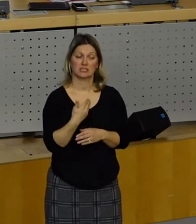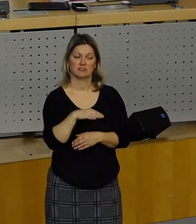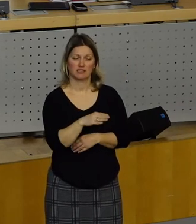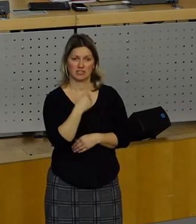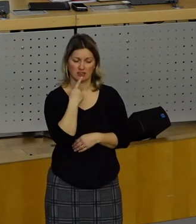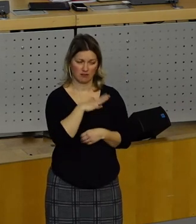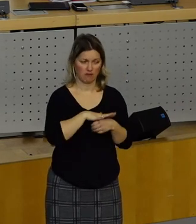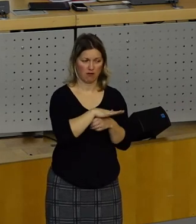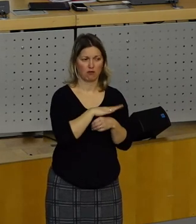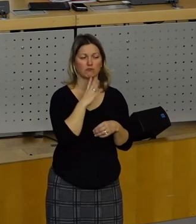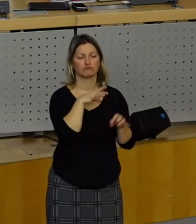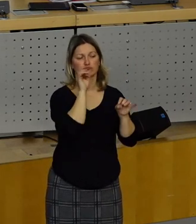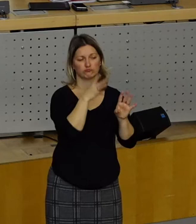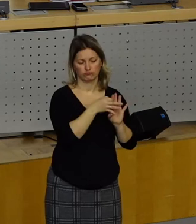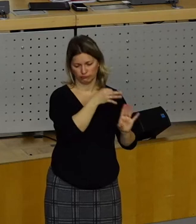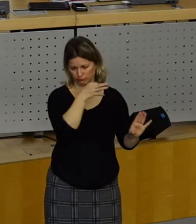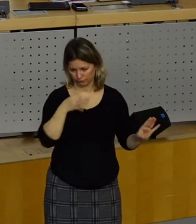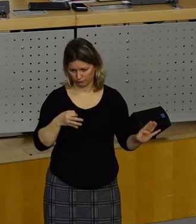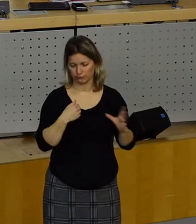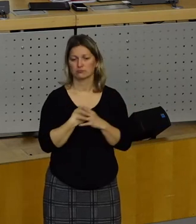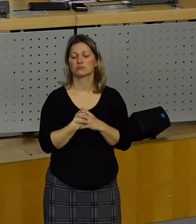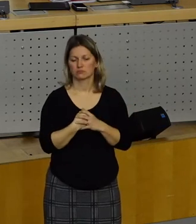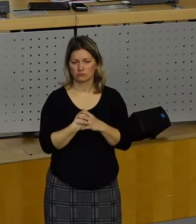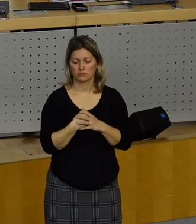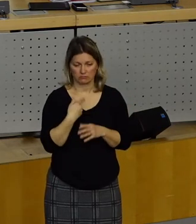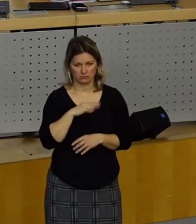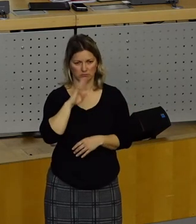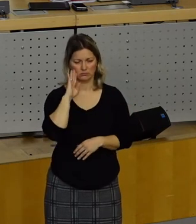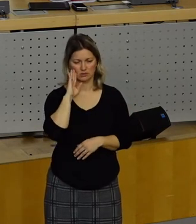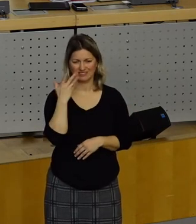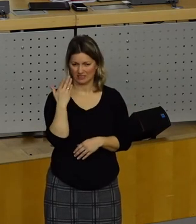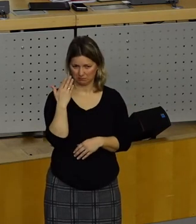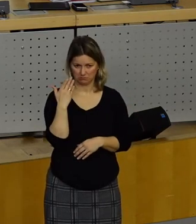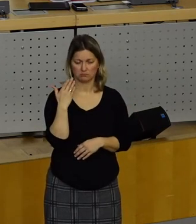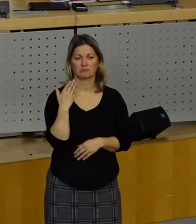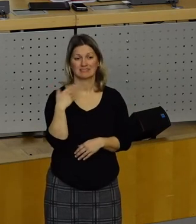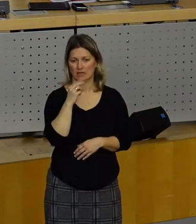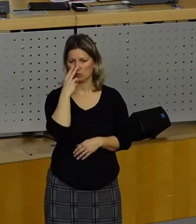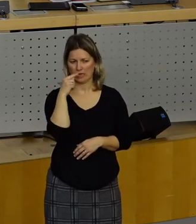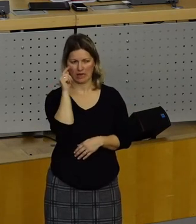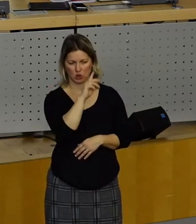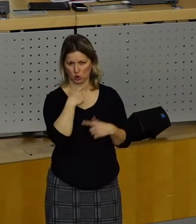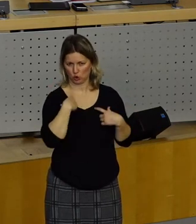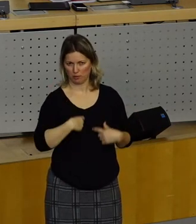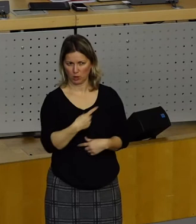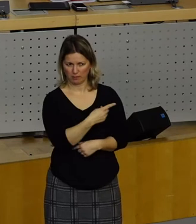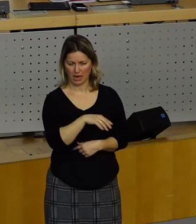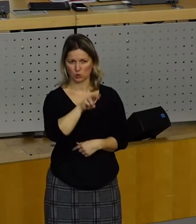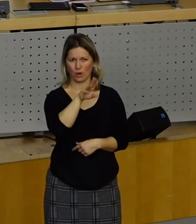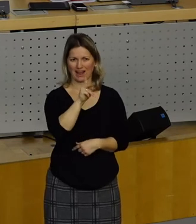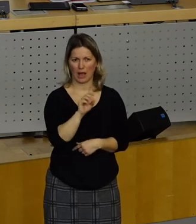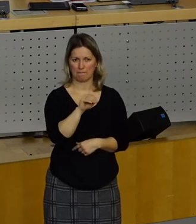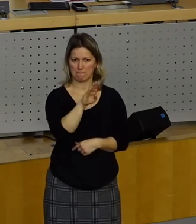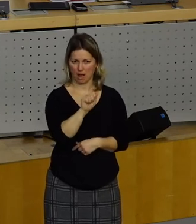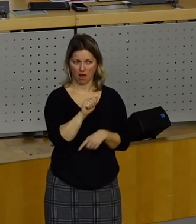haben erreichte uns die meldung dass der oberbürgermeister den sie dort ausgesehen haben erkennbar von seinem